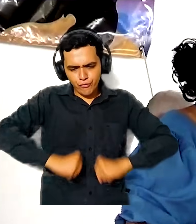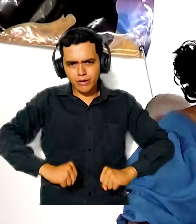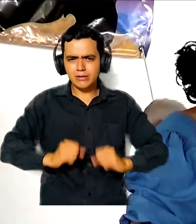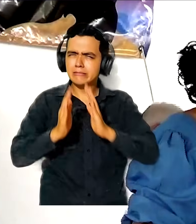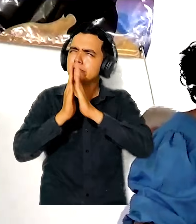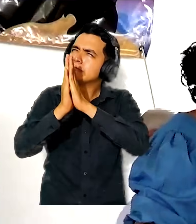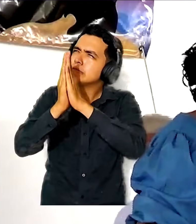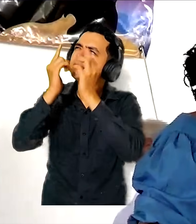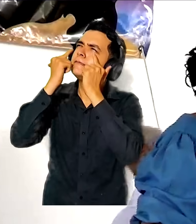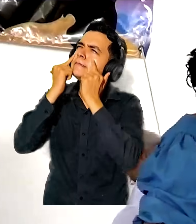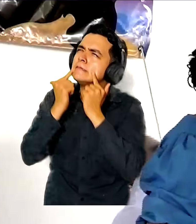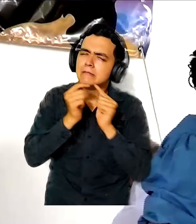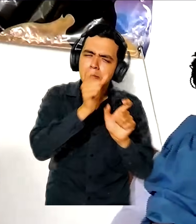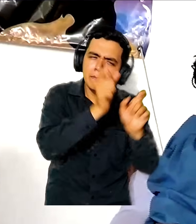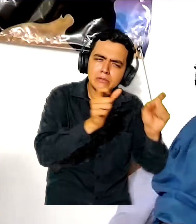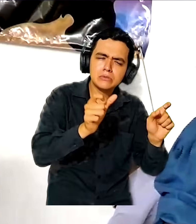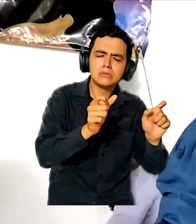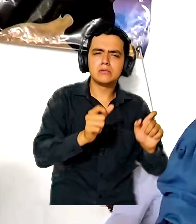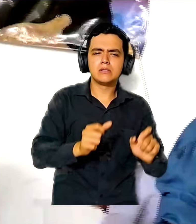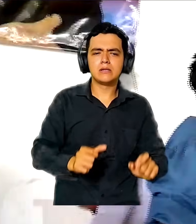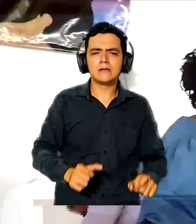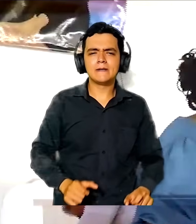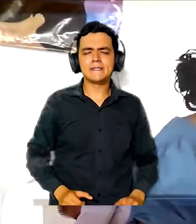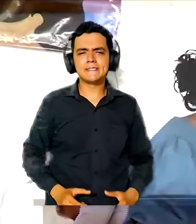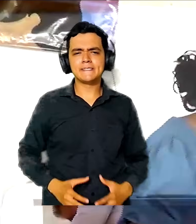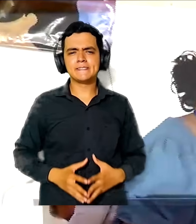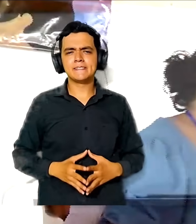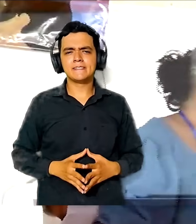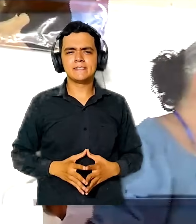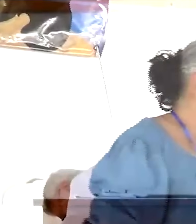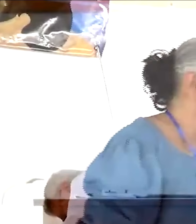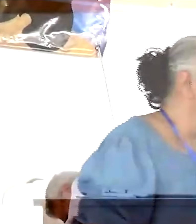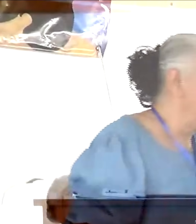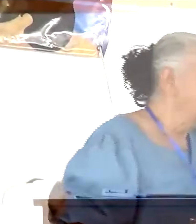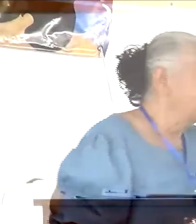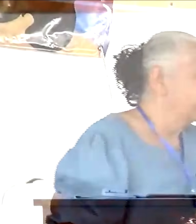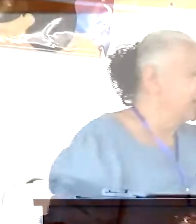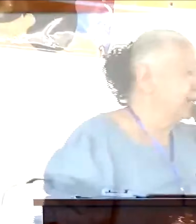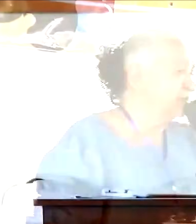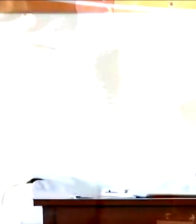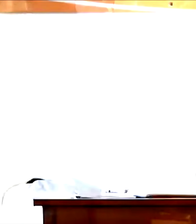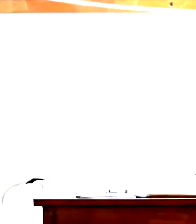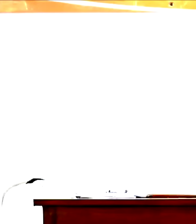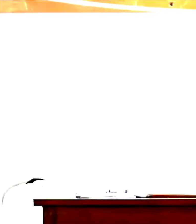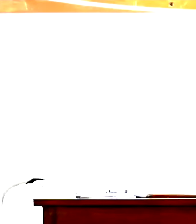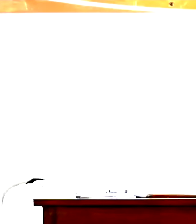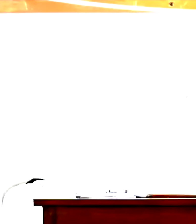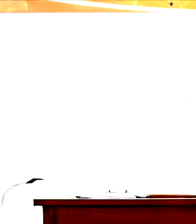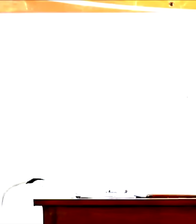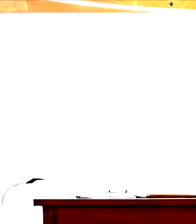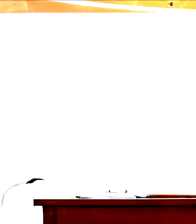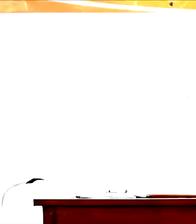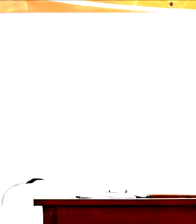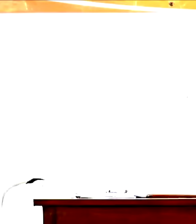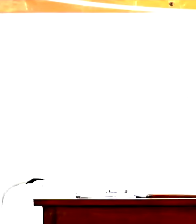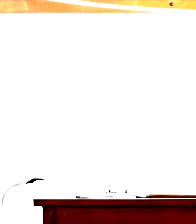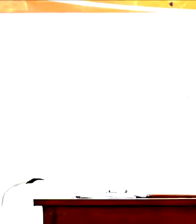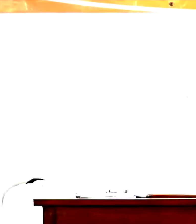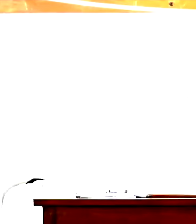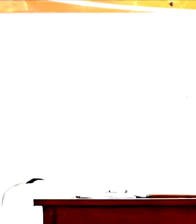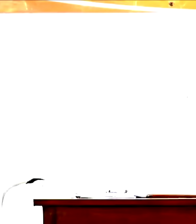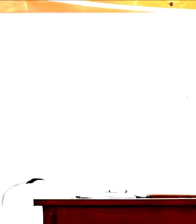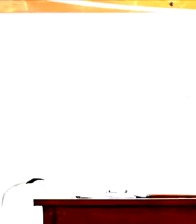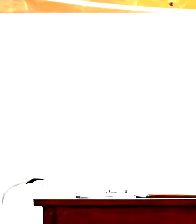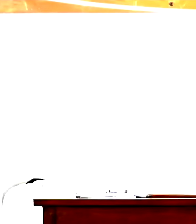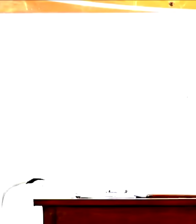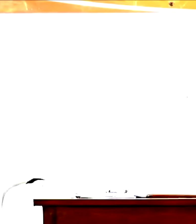están errados. El ayuno es ese momento de quebrantamiento, de búsqueda espiritual, de quebrantamiento